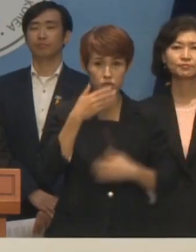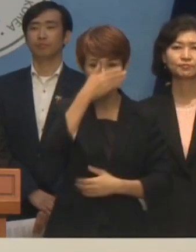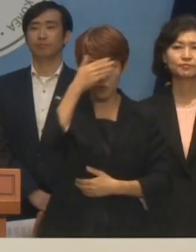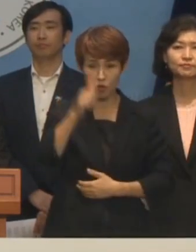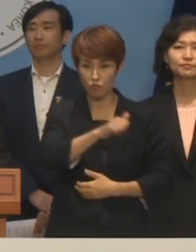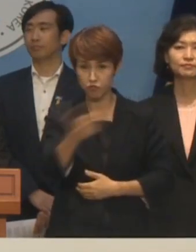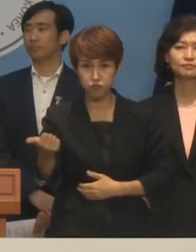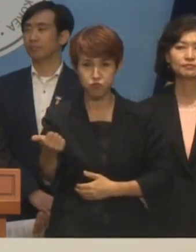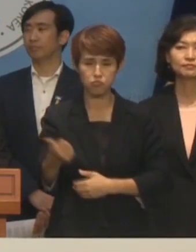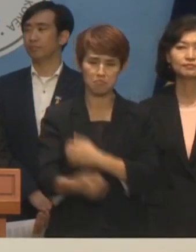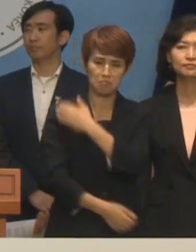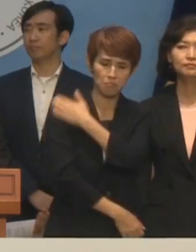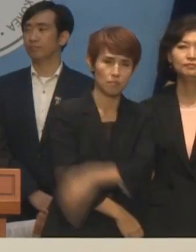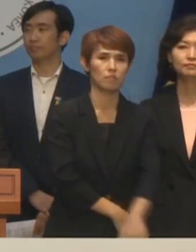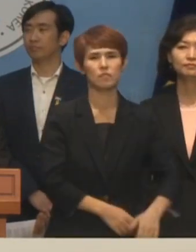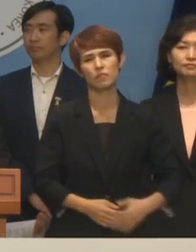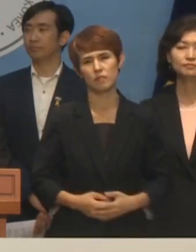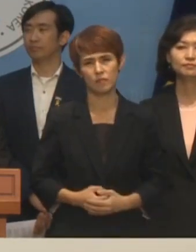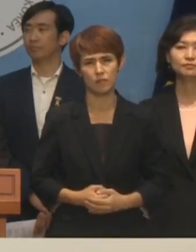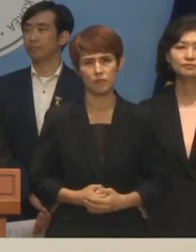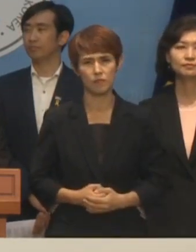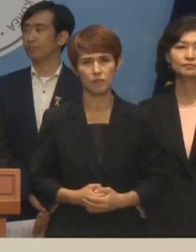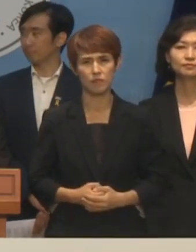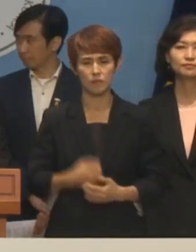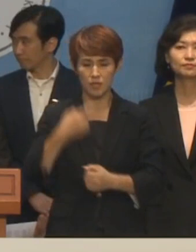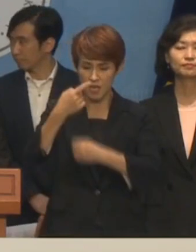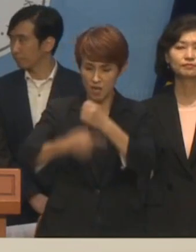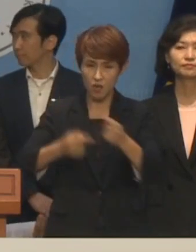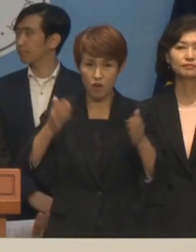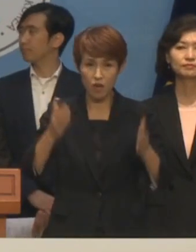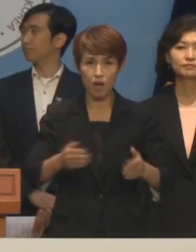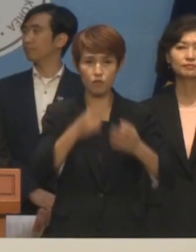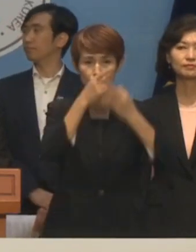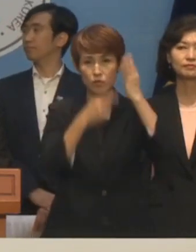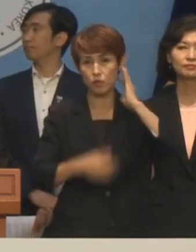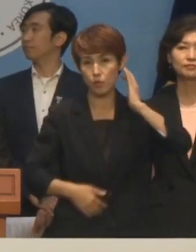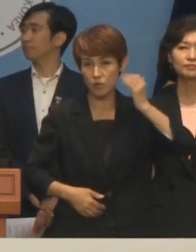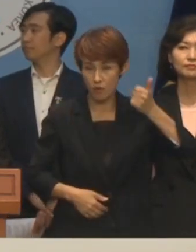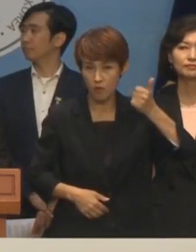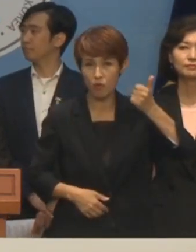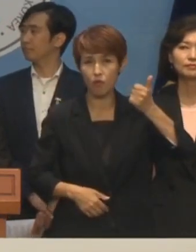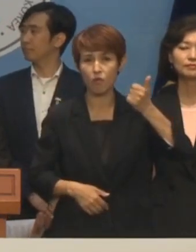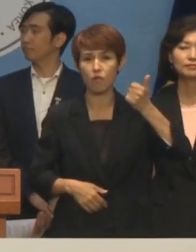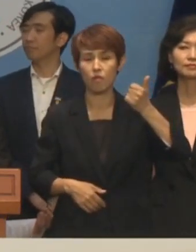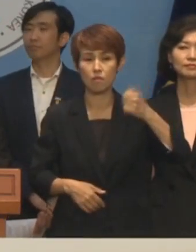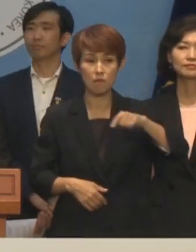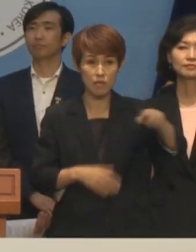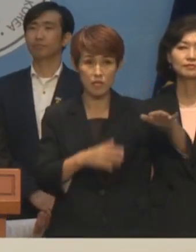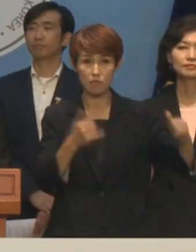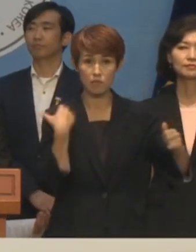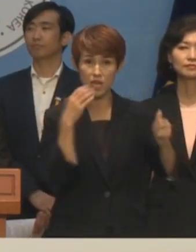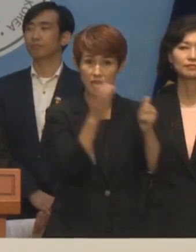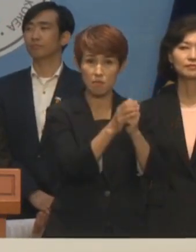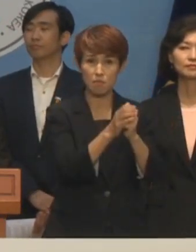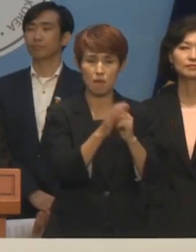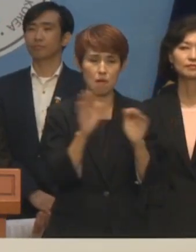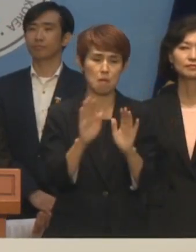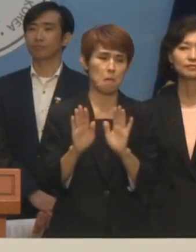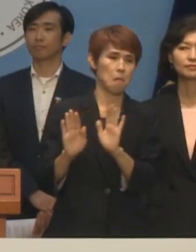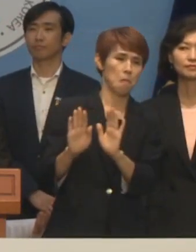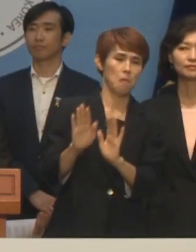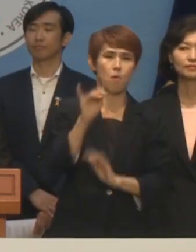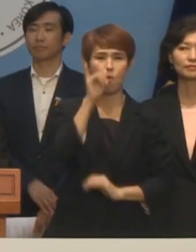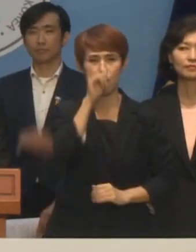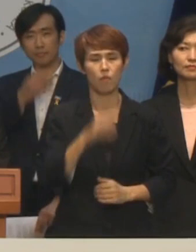책임지지 않았습니다. 도리어 지난 1년 윤석열 대통령을 비롯한 권력자들은 책임을 져야 할 이들을 비호하게